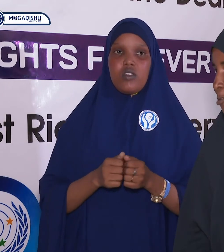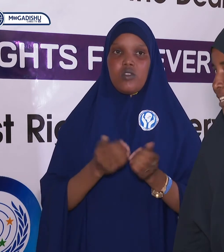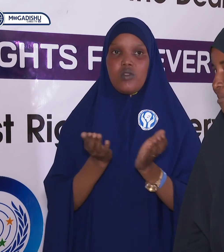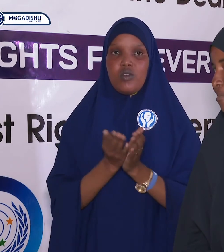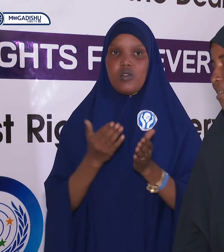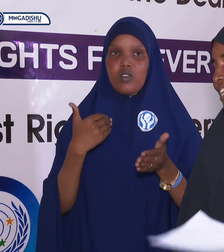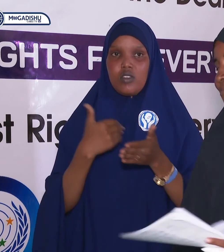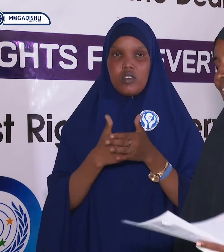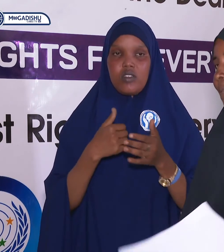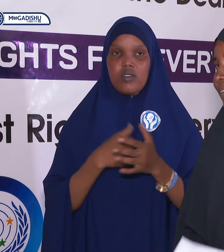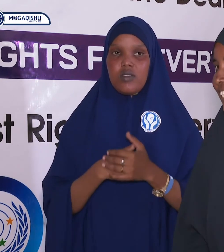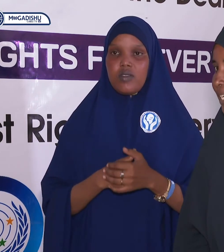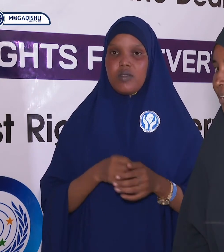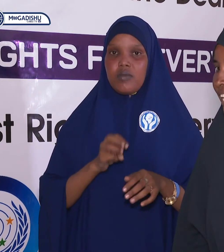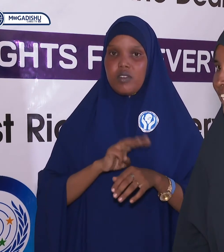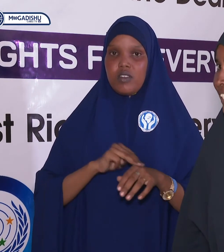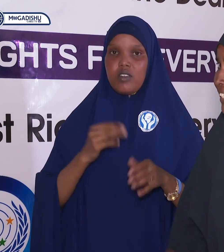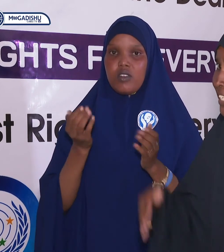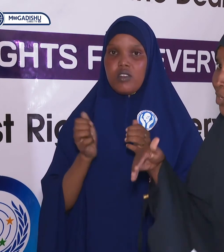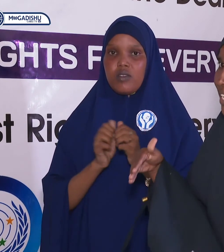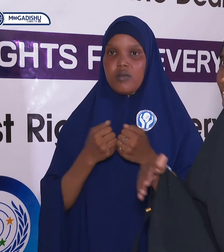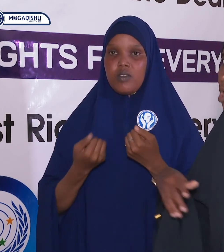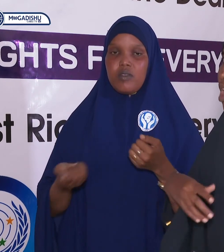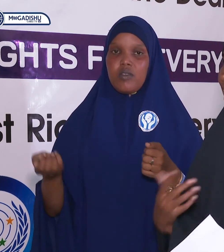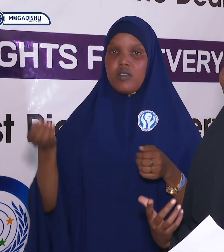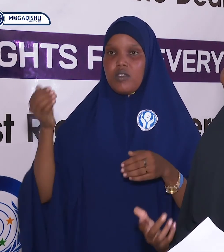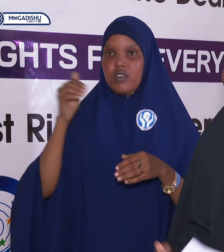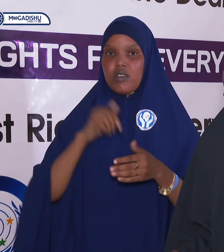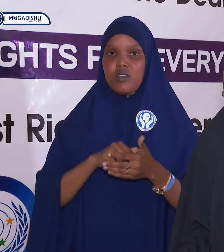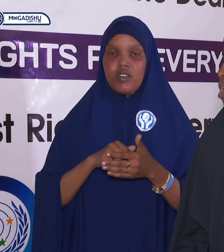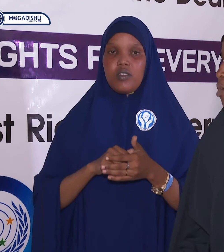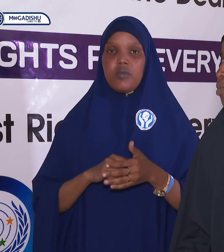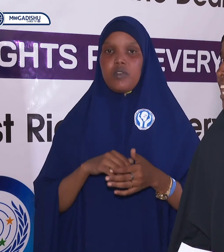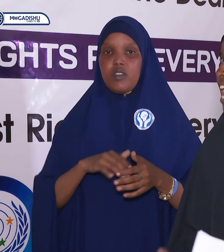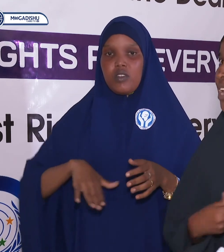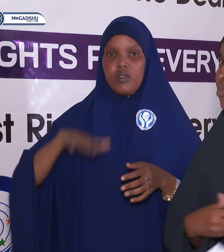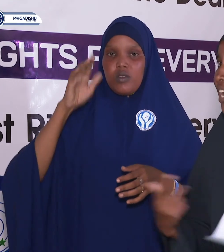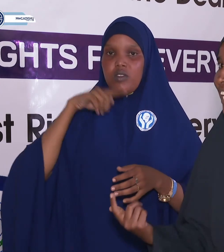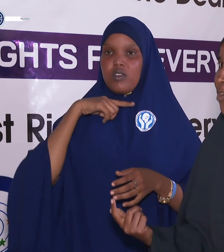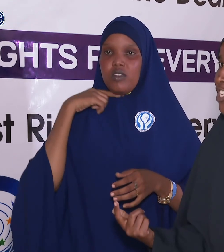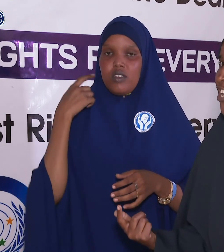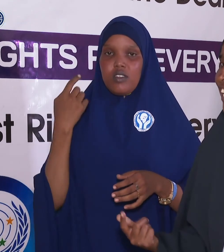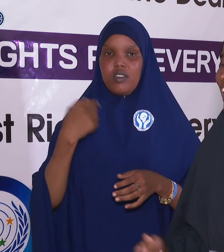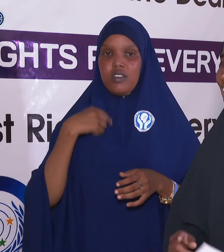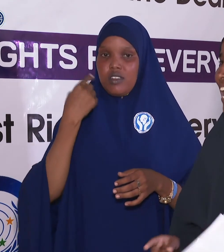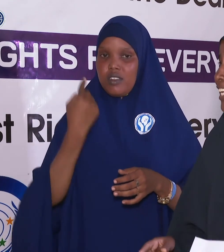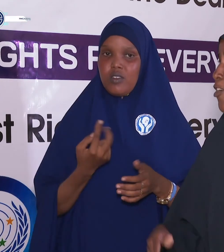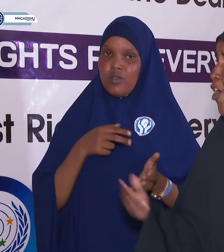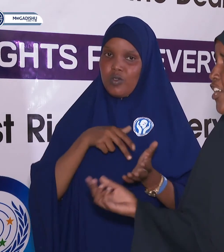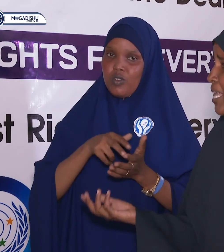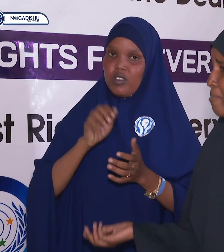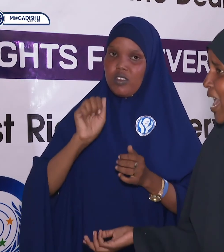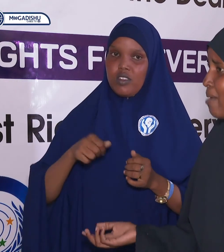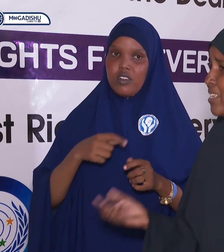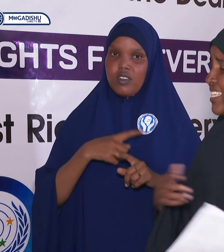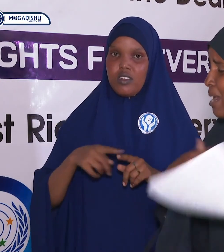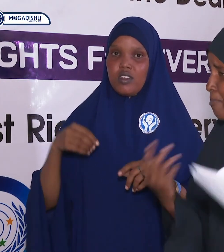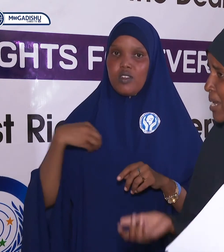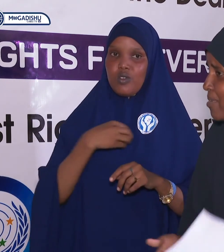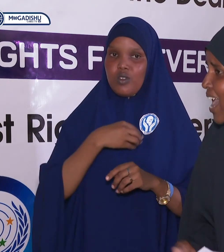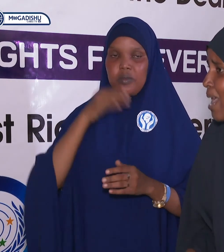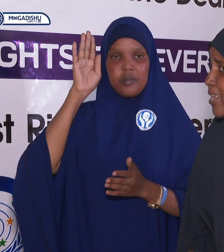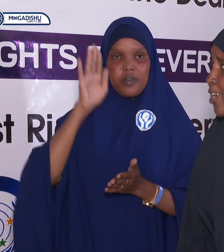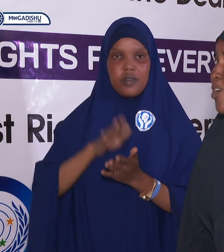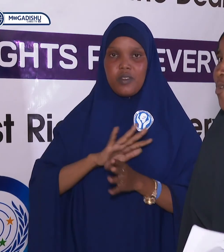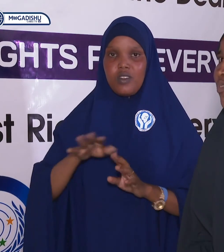الجارسية لبيرة مركز الباك إيمانا ين كي وينا أو عريسا وعولا يا أنو كل جي وسع كرا لكن هو إذا مي آمن